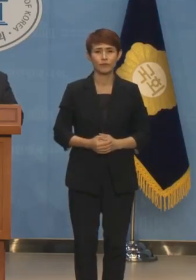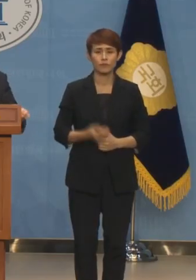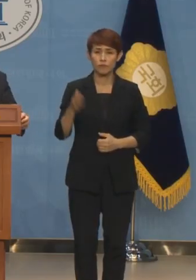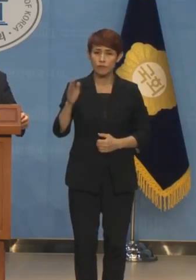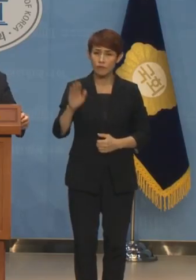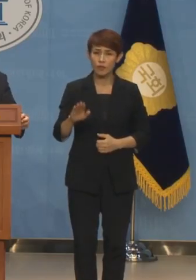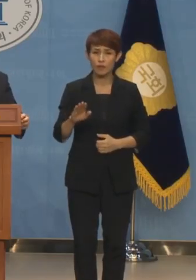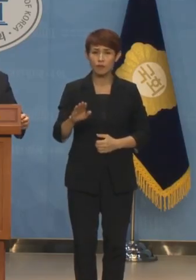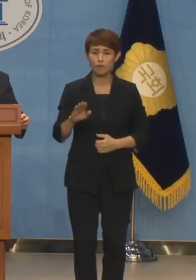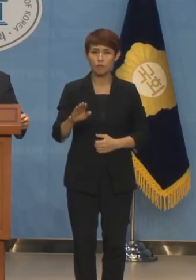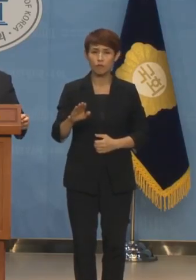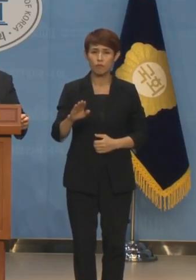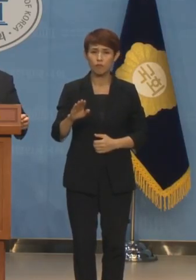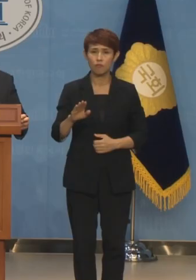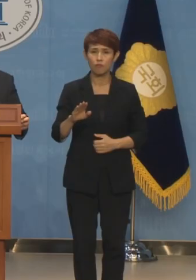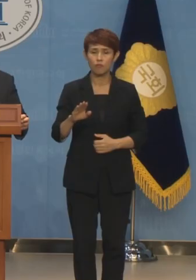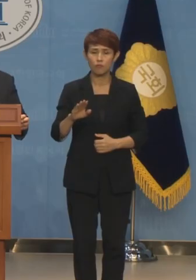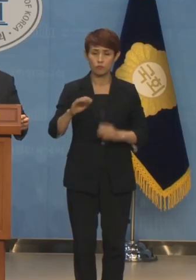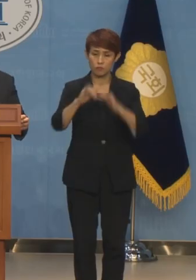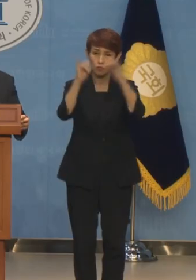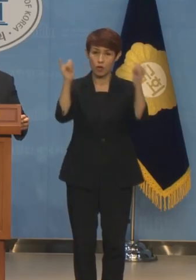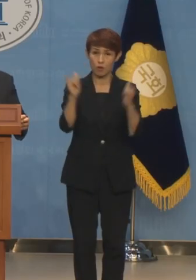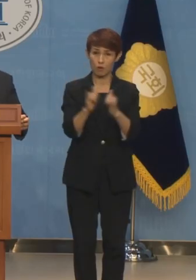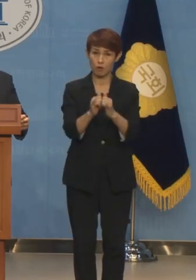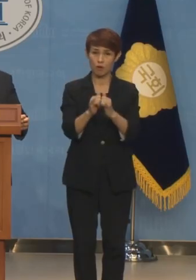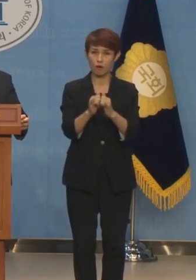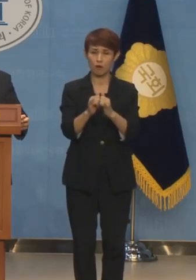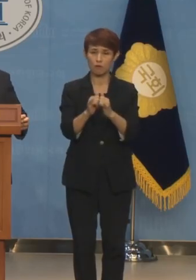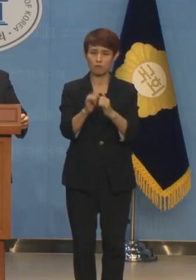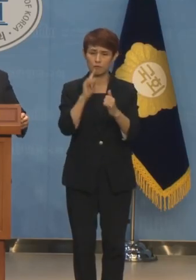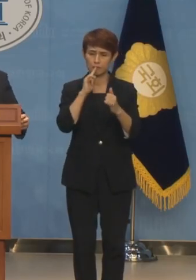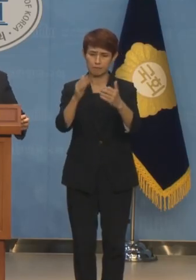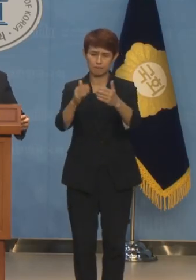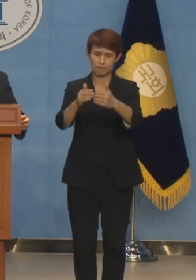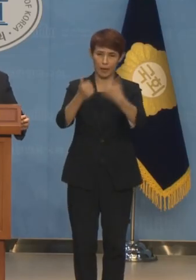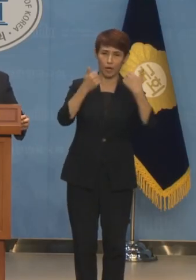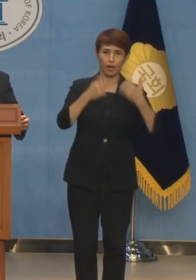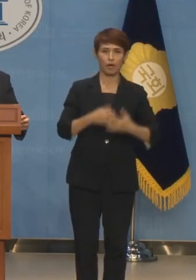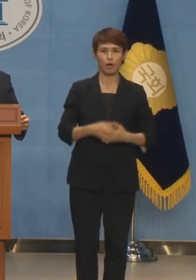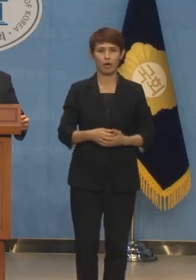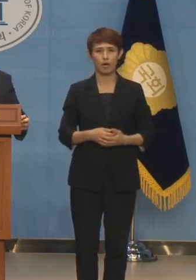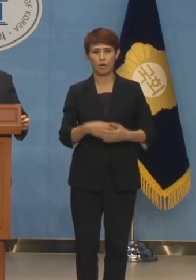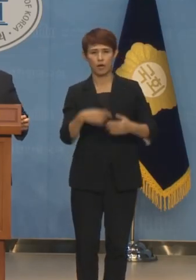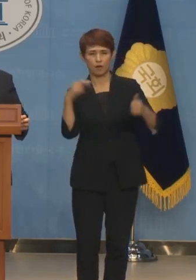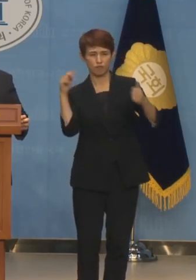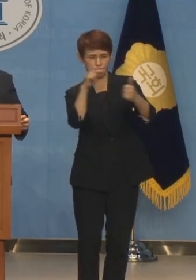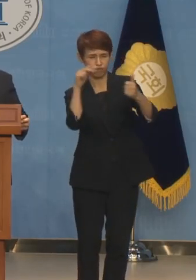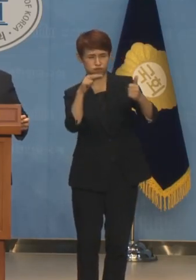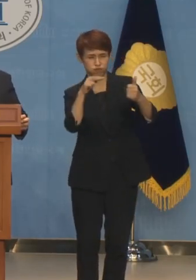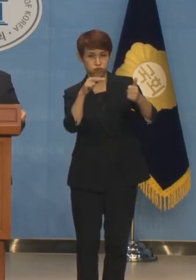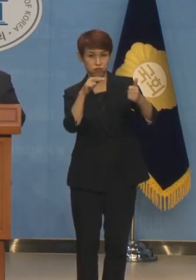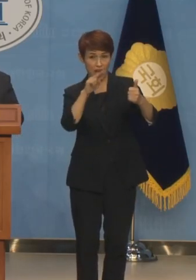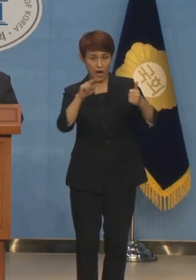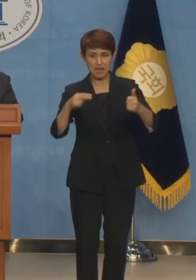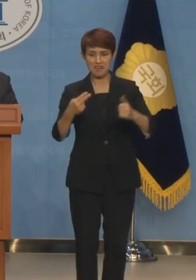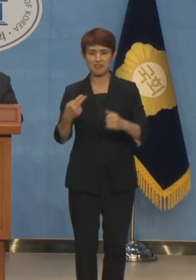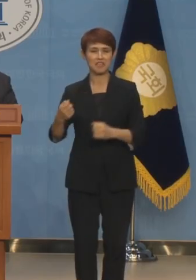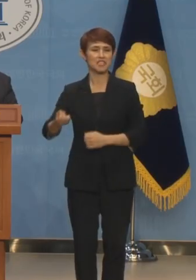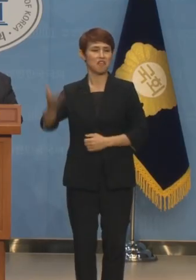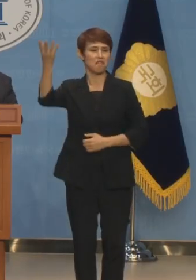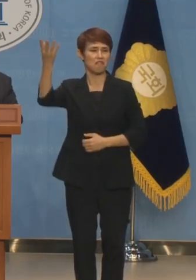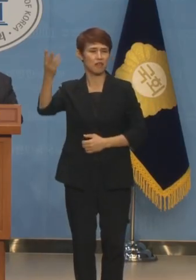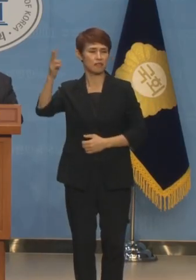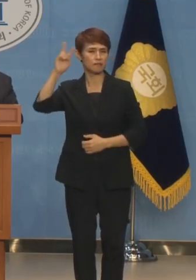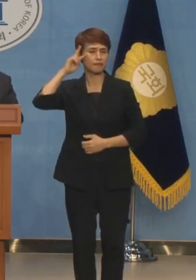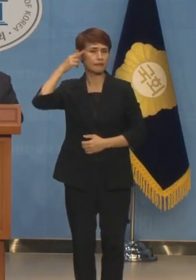그런데 언제부터인가 우리 사회는 거칠게 말하고 상대를 비판해야지만 자기가 이긴다는 착각에